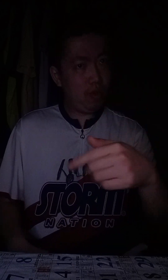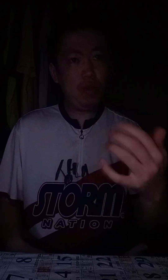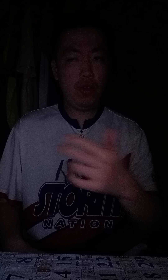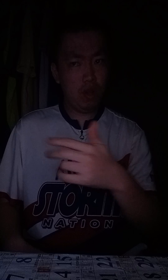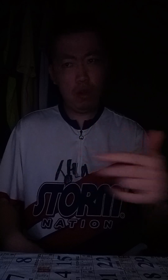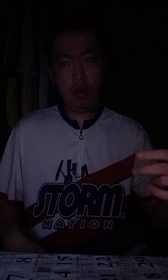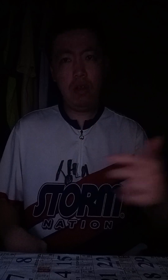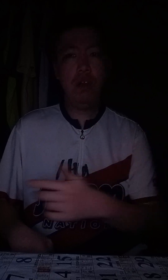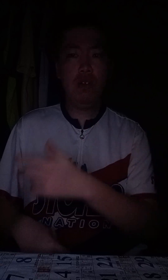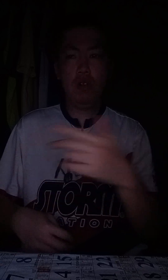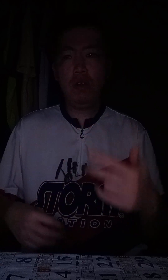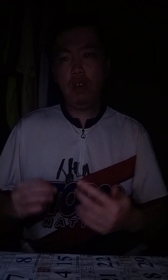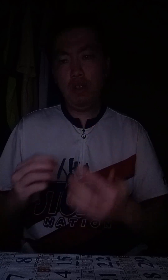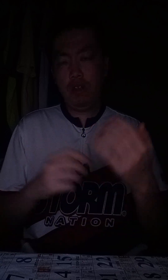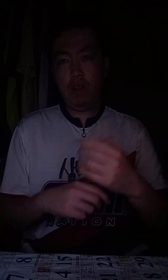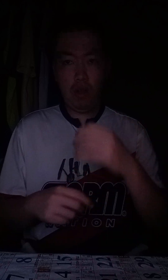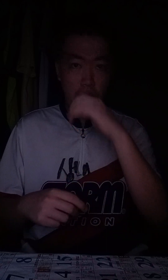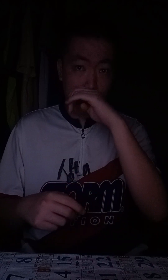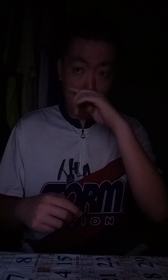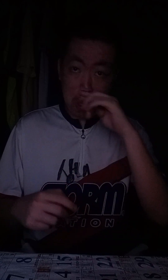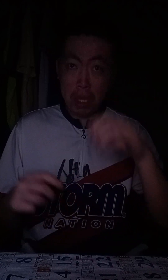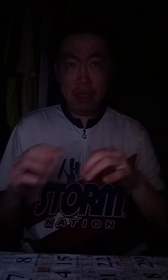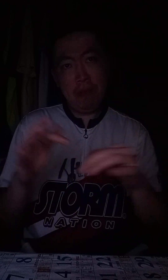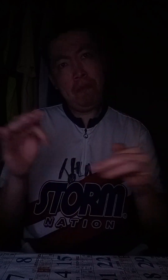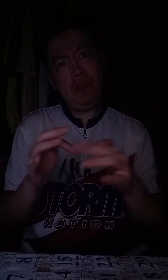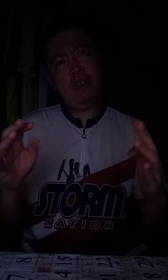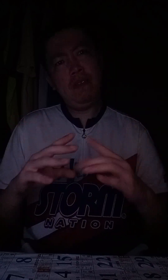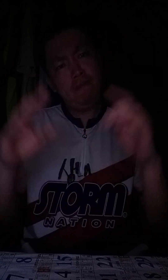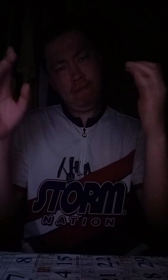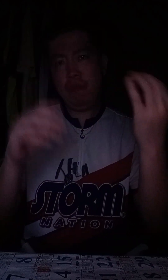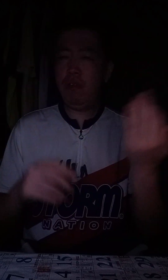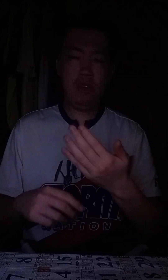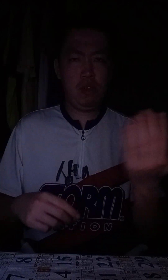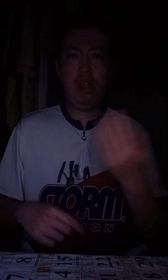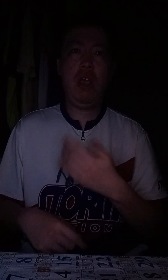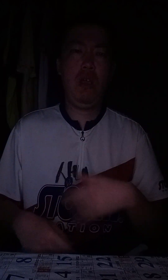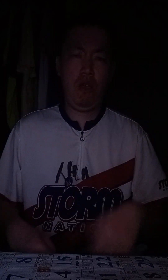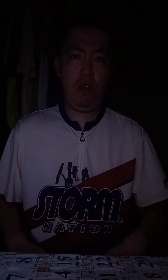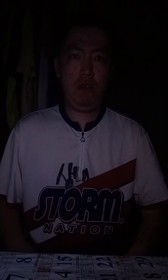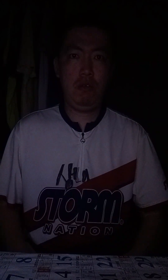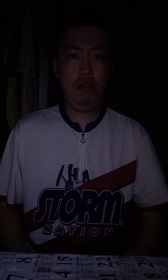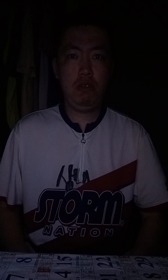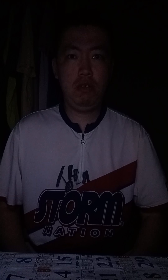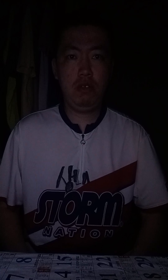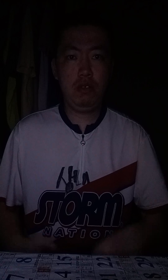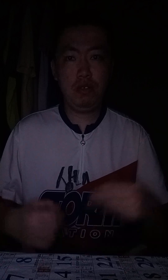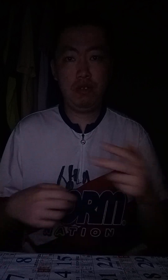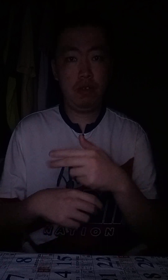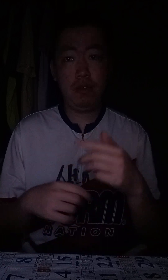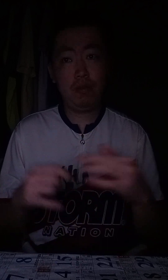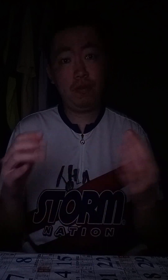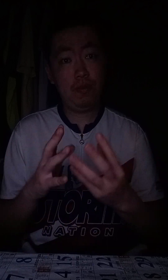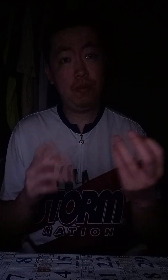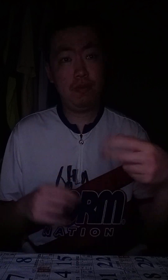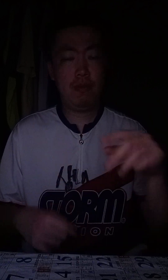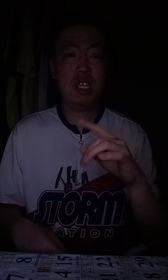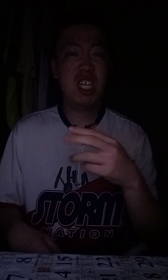예산을 절감하는 분위기여서 구매 비용을 확보하기가 어려운 상황입니다. 녹색도시 홍보에 활용됐던